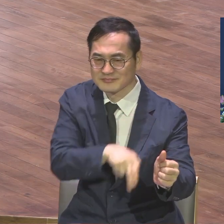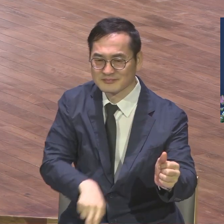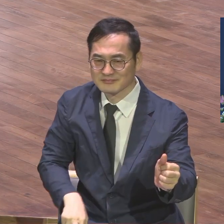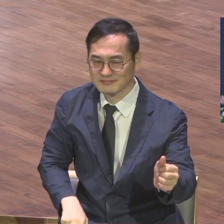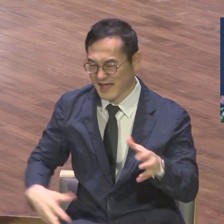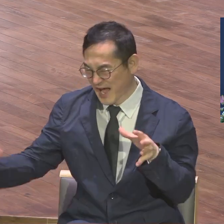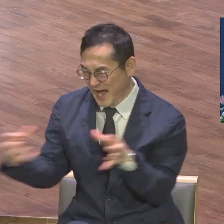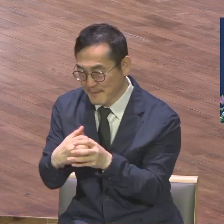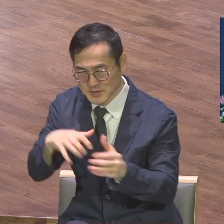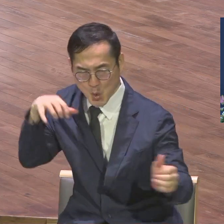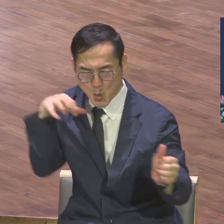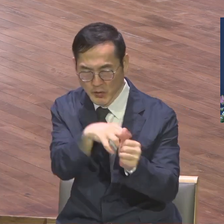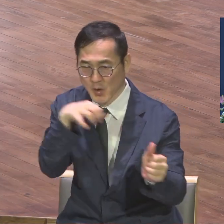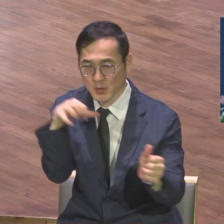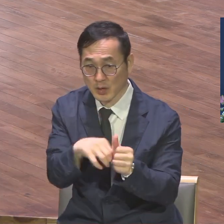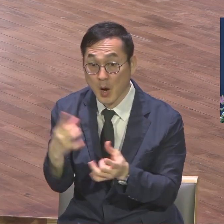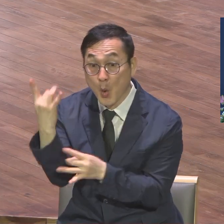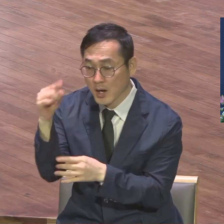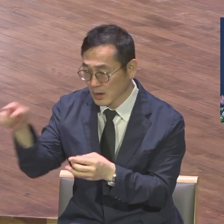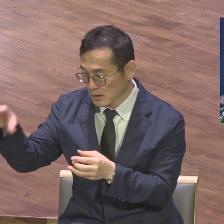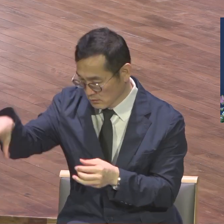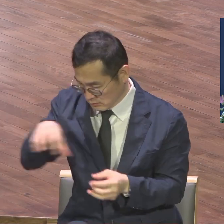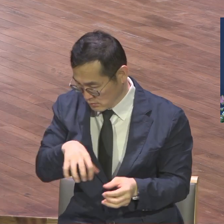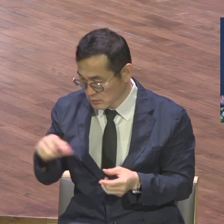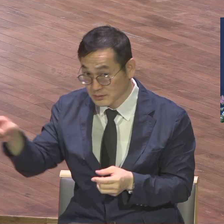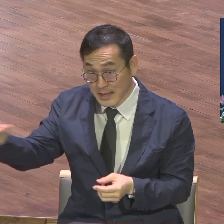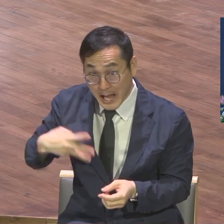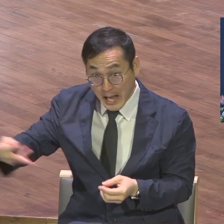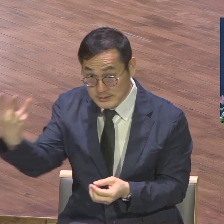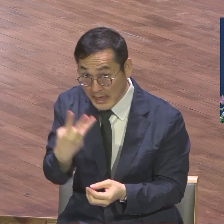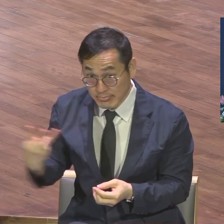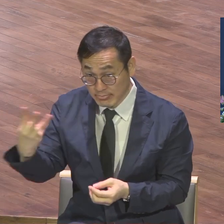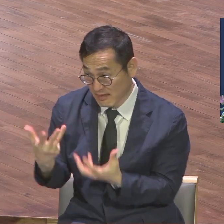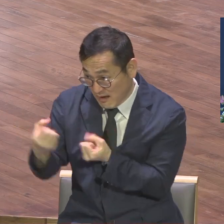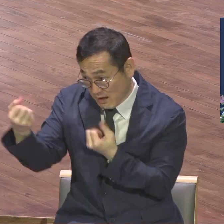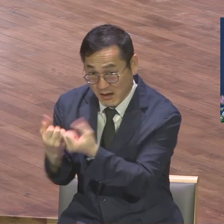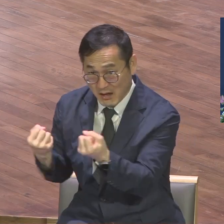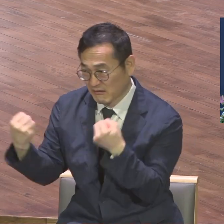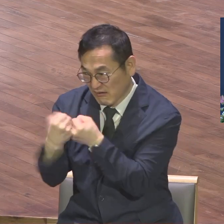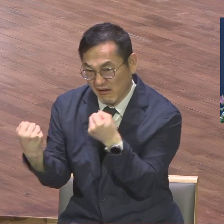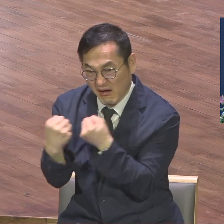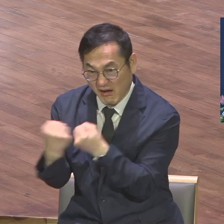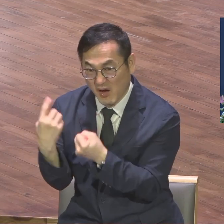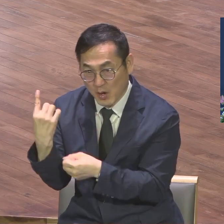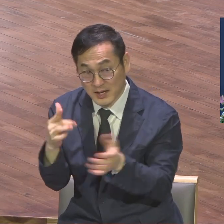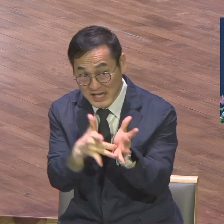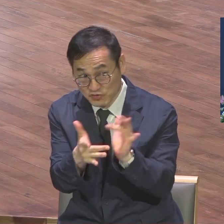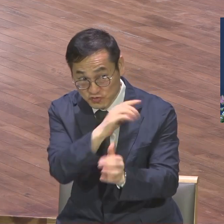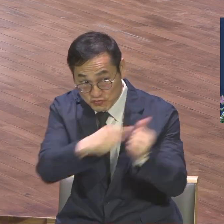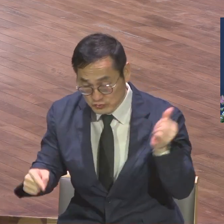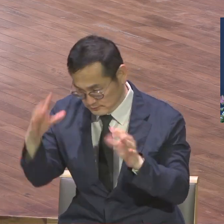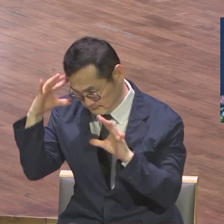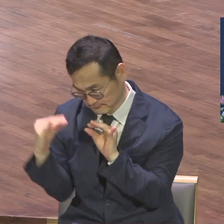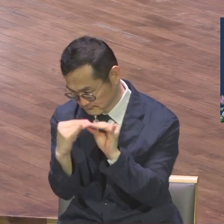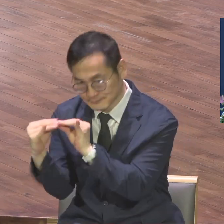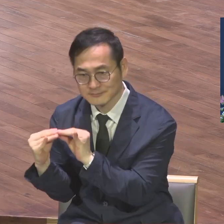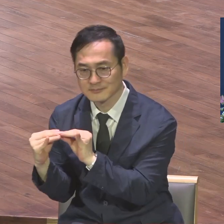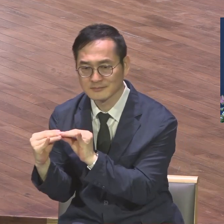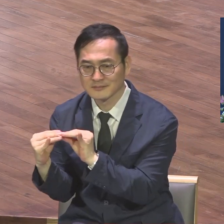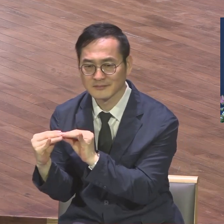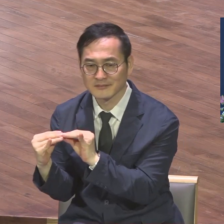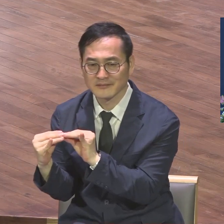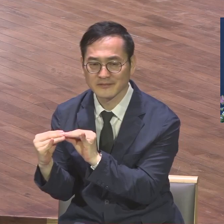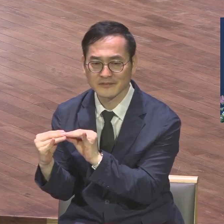되었어요. 평소 때는 이들은 서로 앙숙이었어요. 서로 싸우던 사람들이 예수 잡아 죽이자 이건